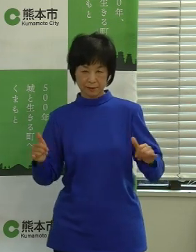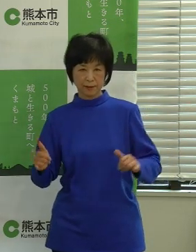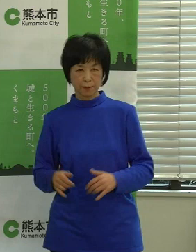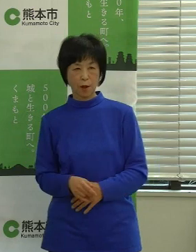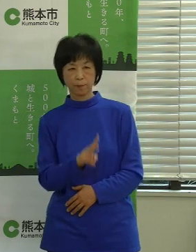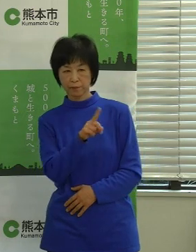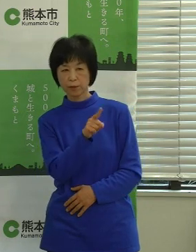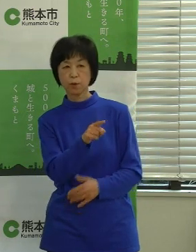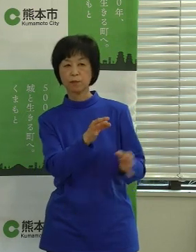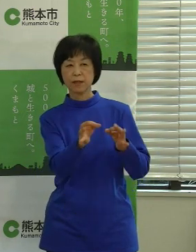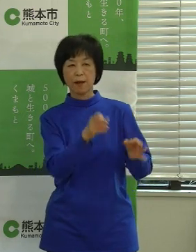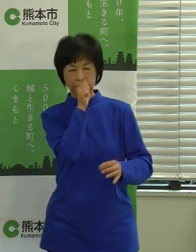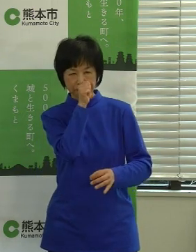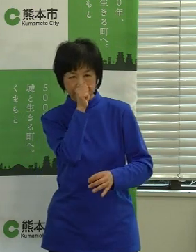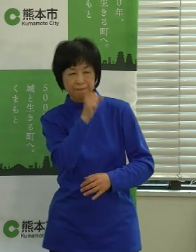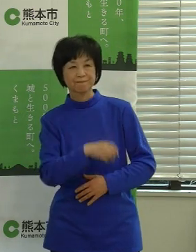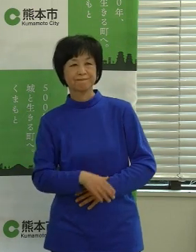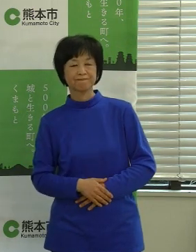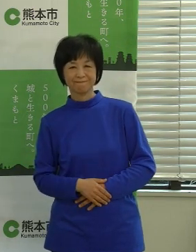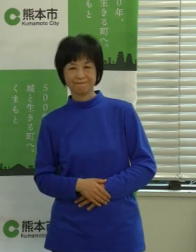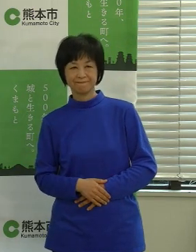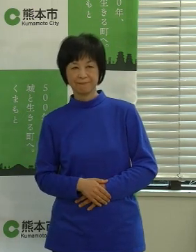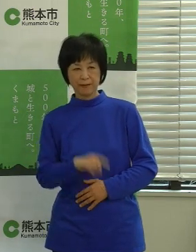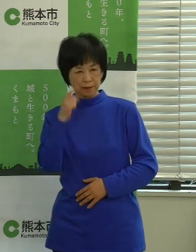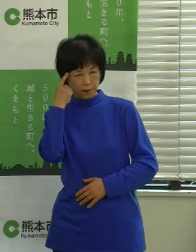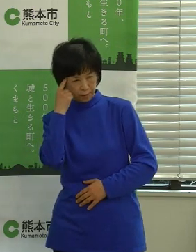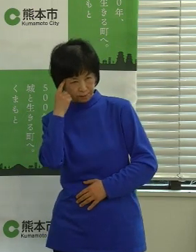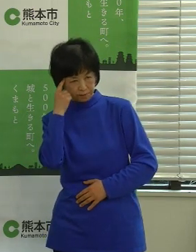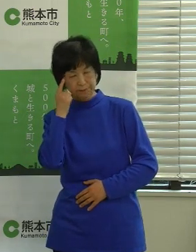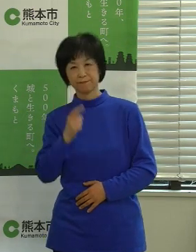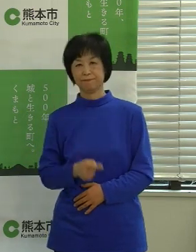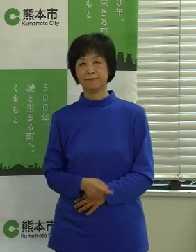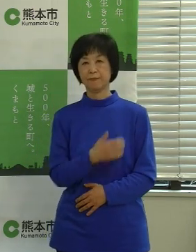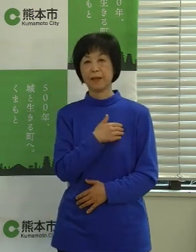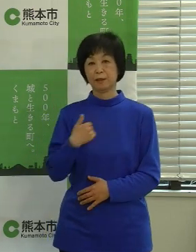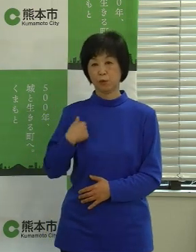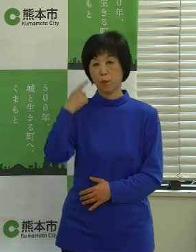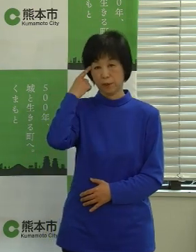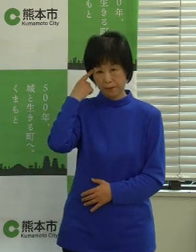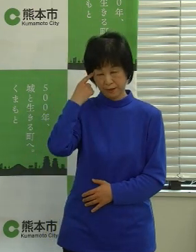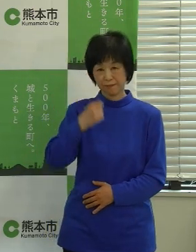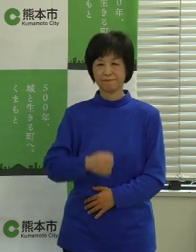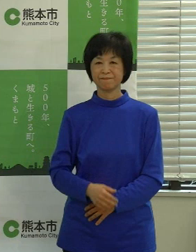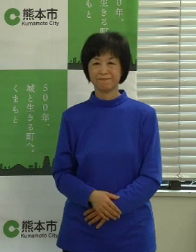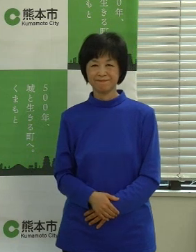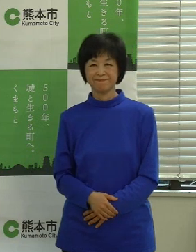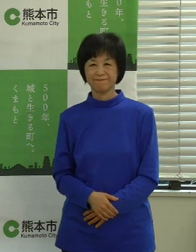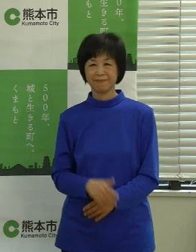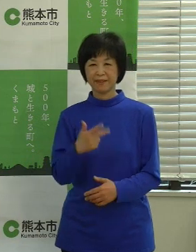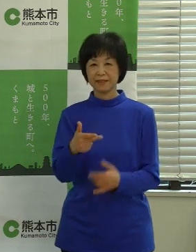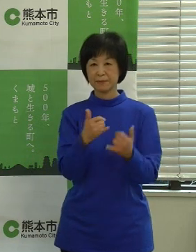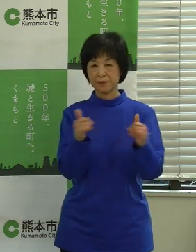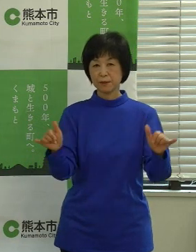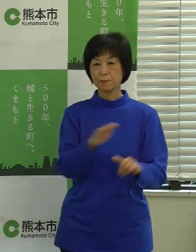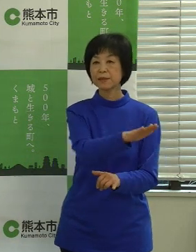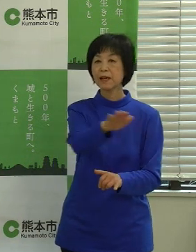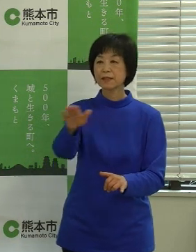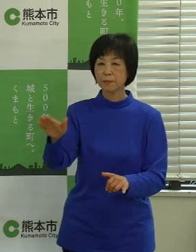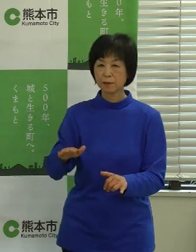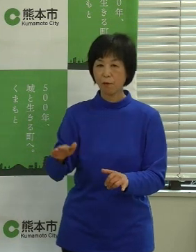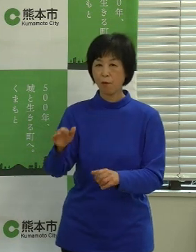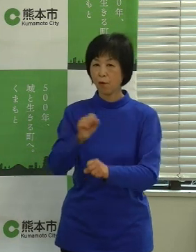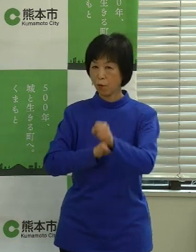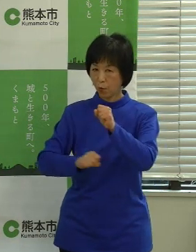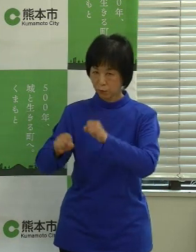に思いますので、まあ、そういう意味では市民の皆さんの今後はですね、非常に行動によってですね、この感染